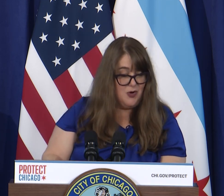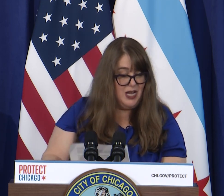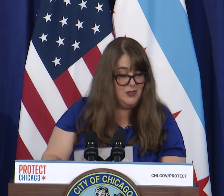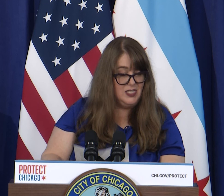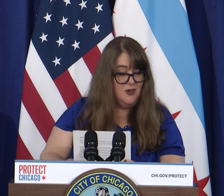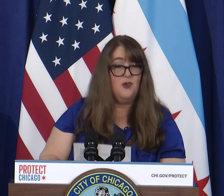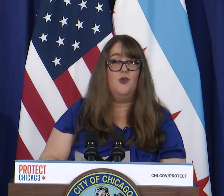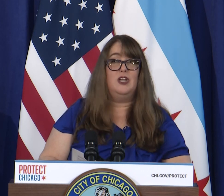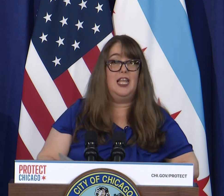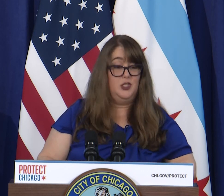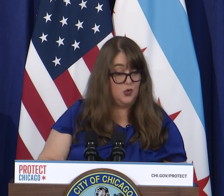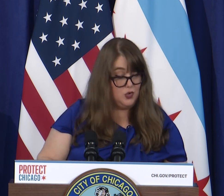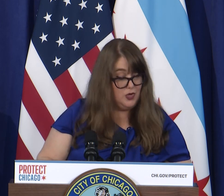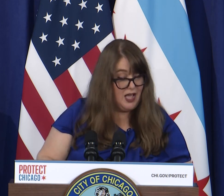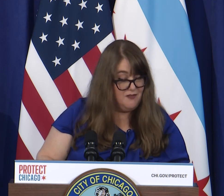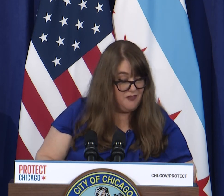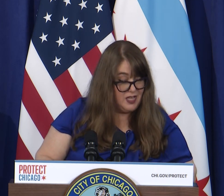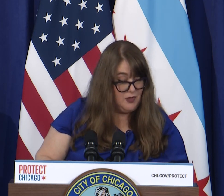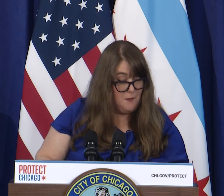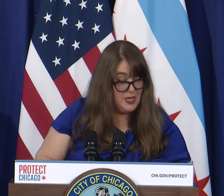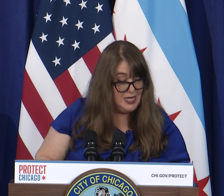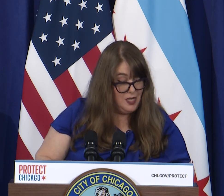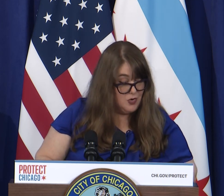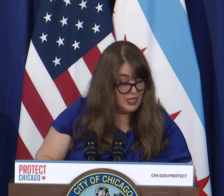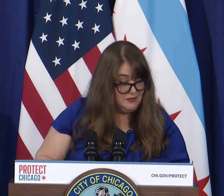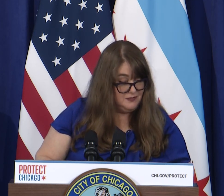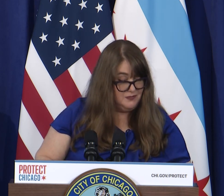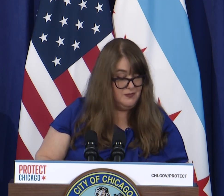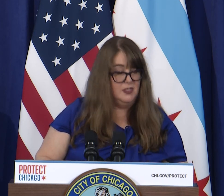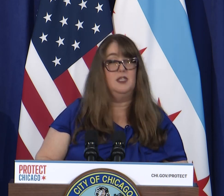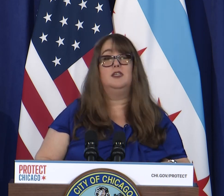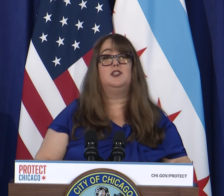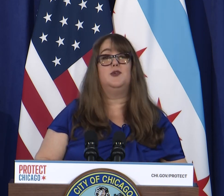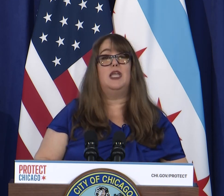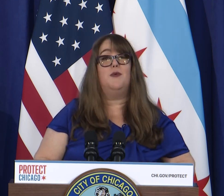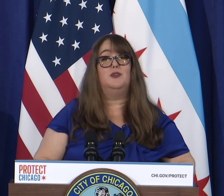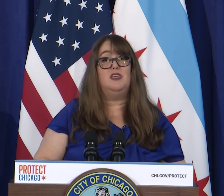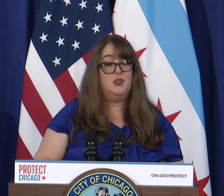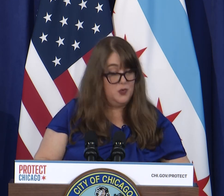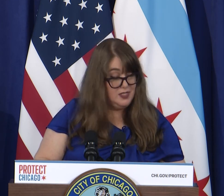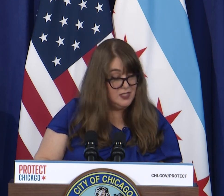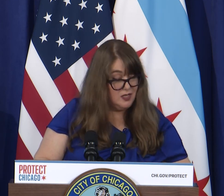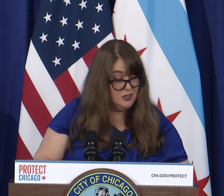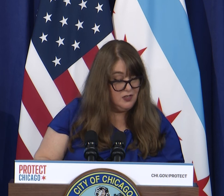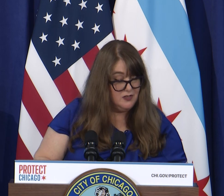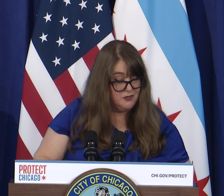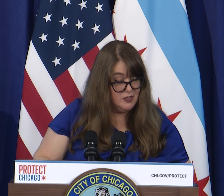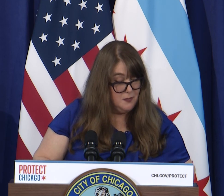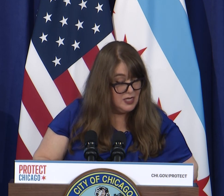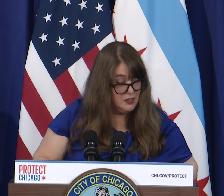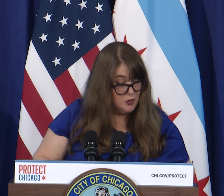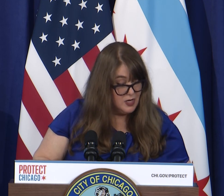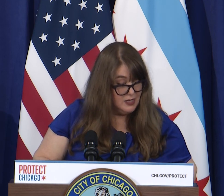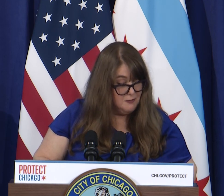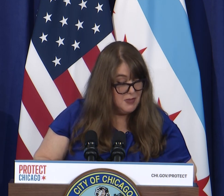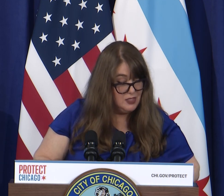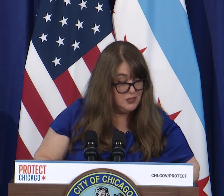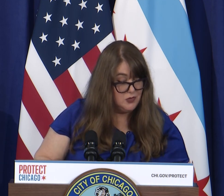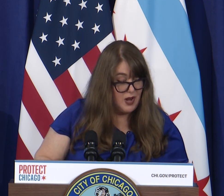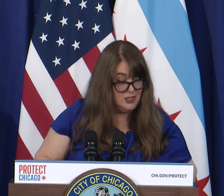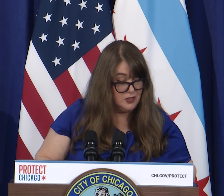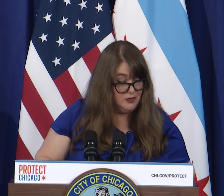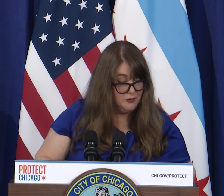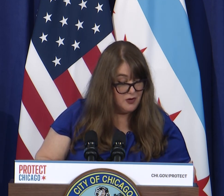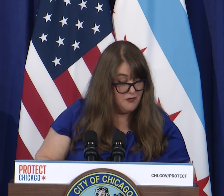Y ahora los dejo con el Dr. Alfredo Mena Lora. So now I'll leave you with Dr. Alfredo Mena Lora,